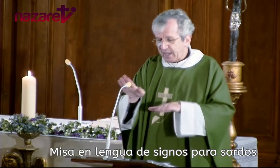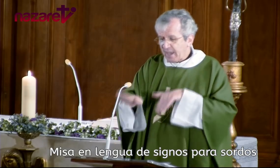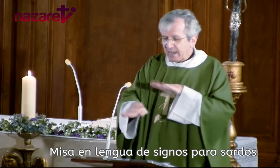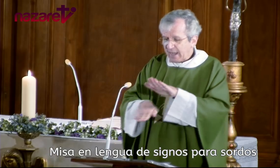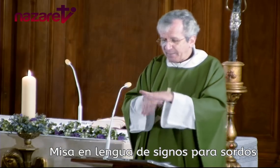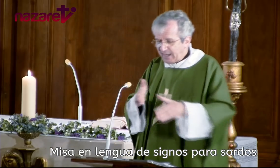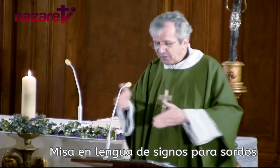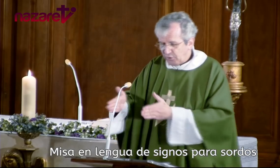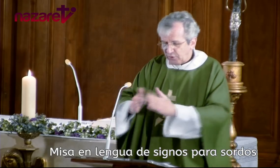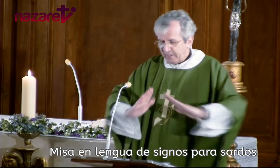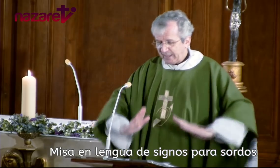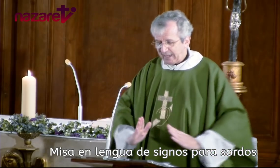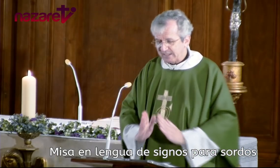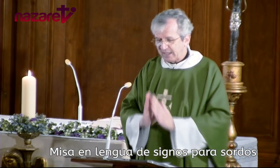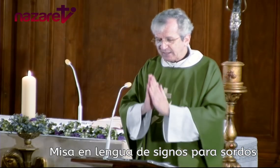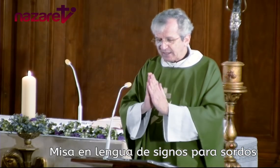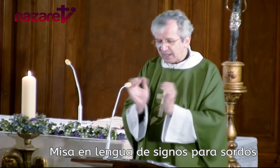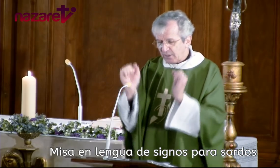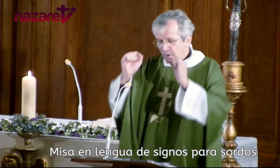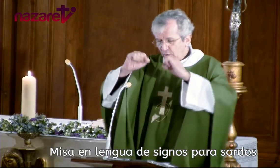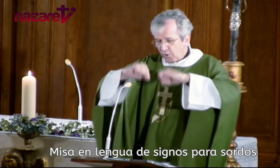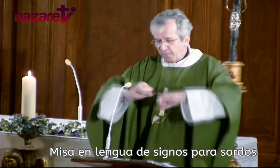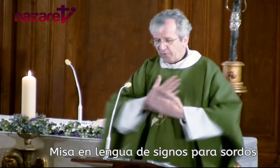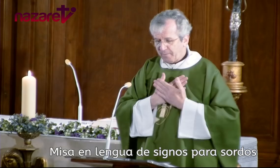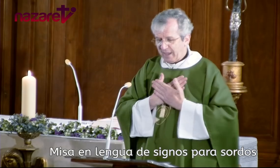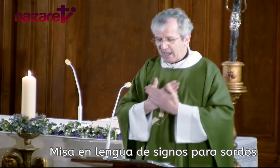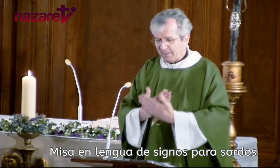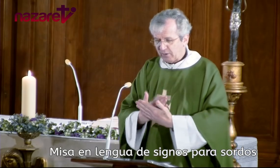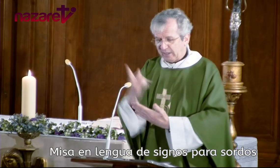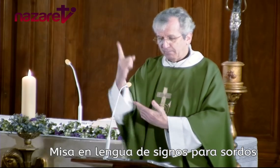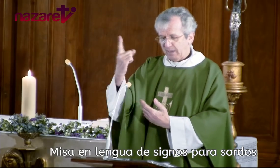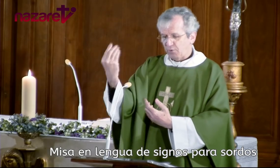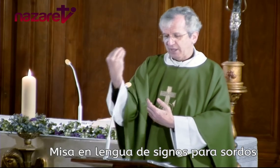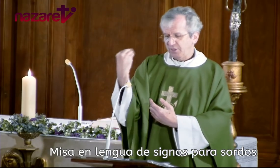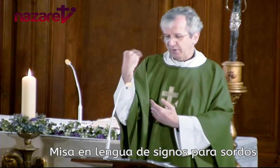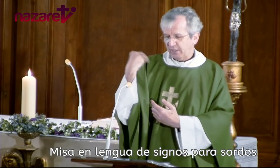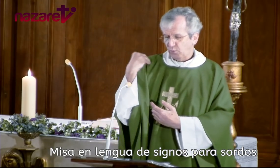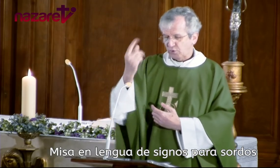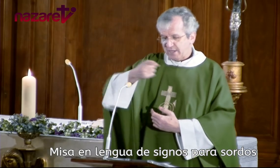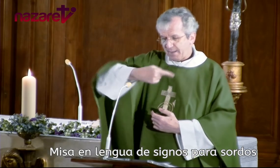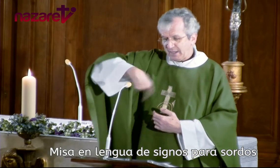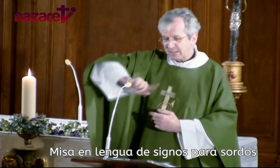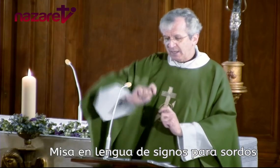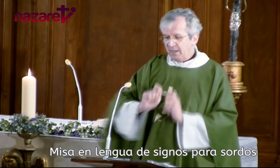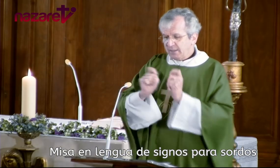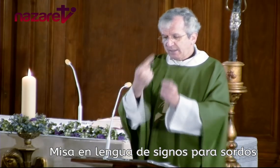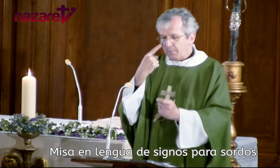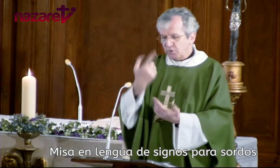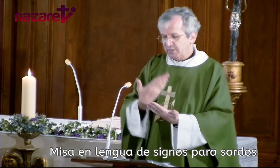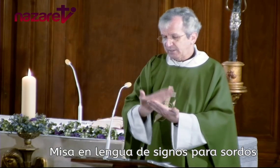que, caminando en santidad conforme a la vocación que tú nos llamas, demos